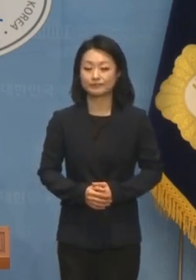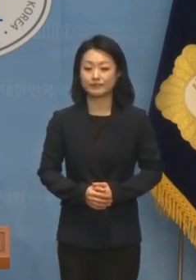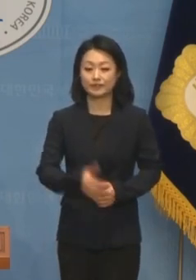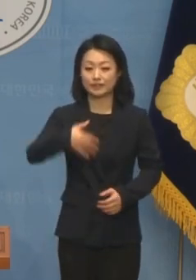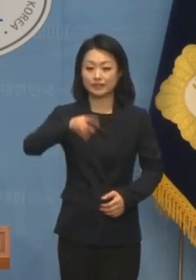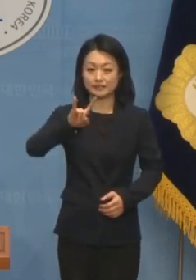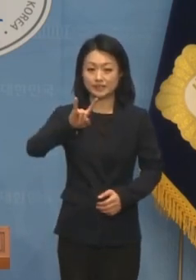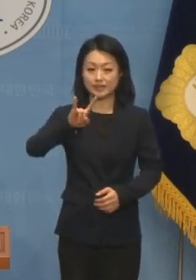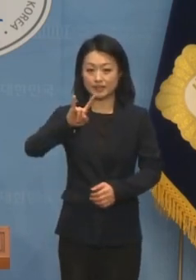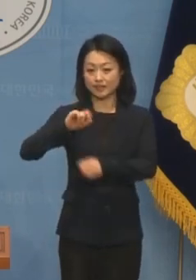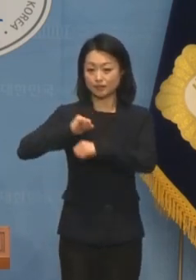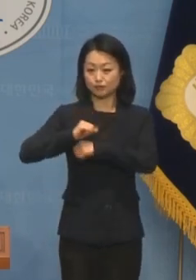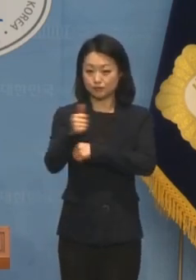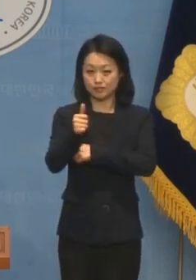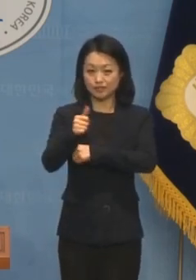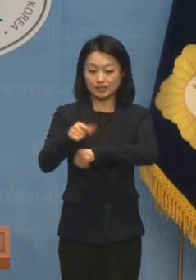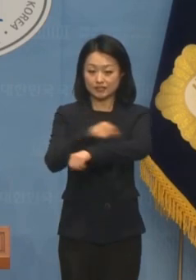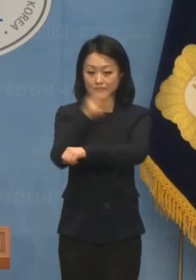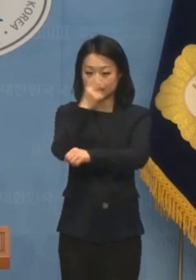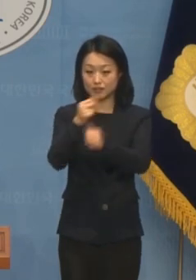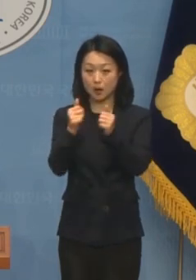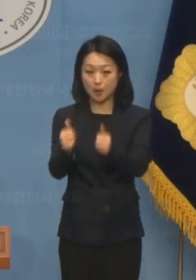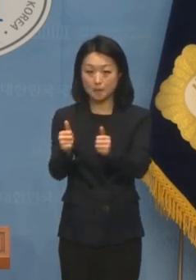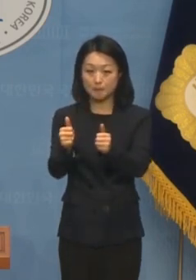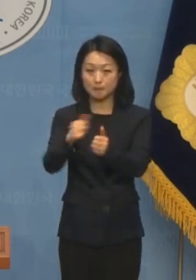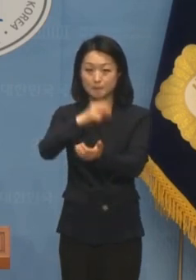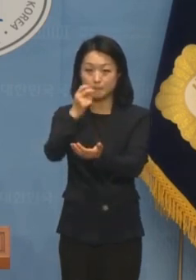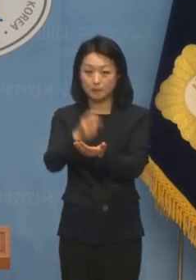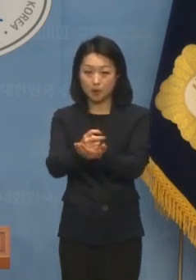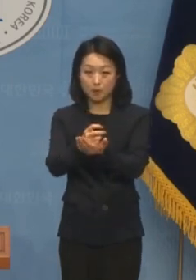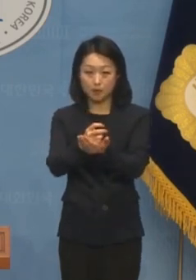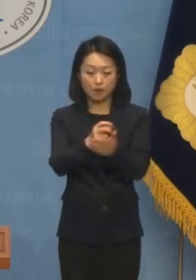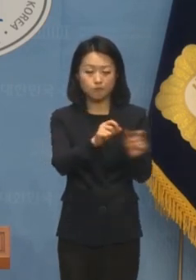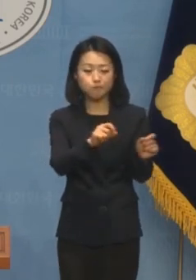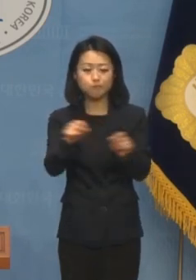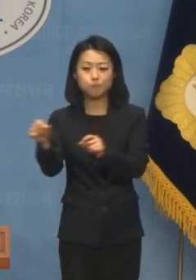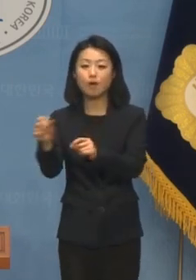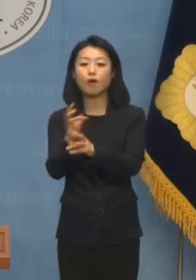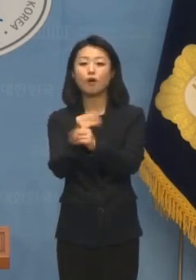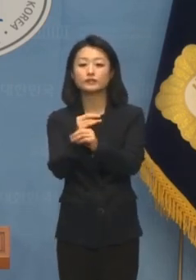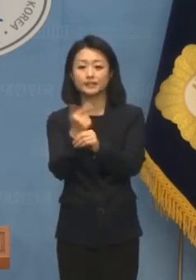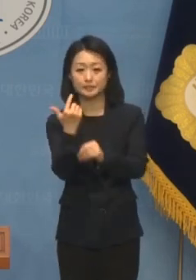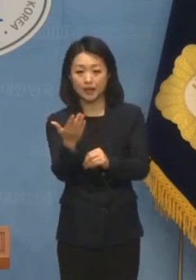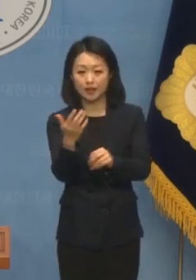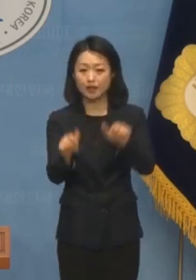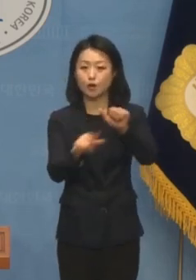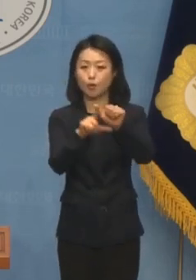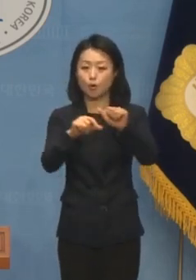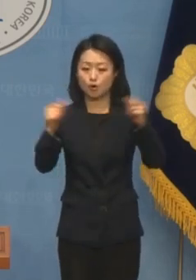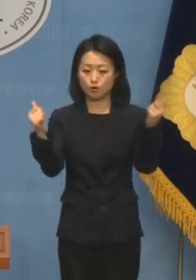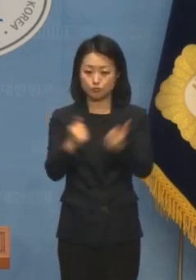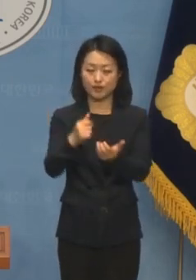최상병 특검법을 언제까지 끌고 갈 셈입니까? 5월 국회에서 처리합시다.